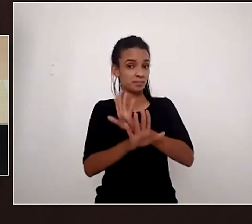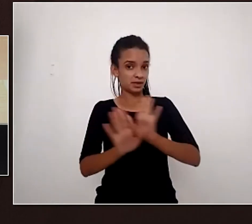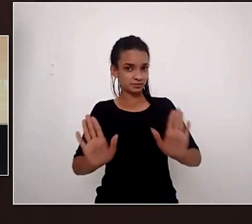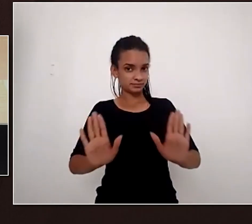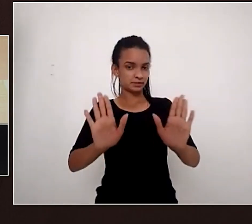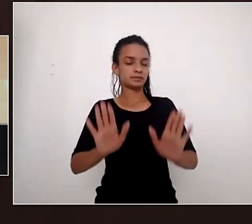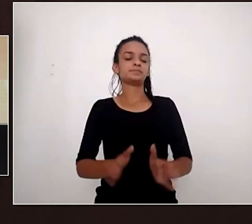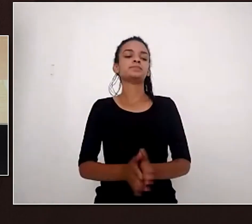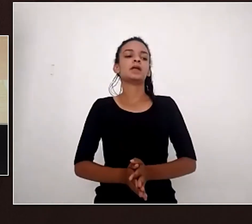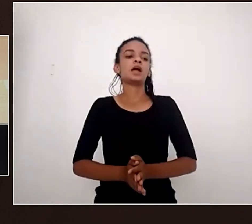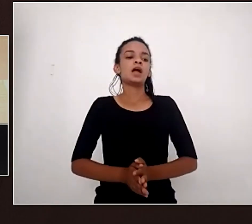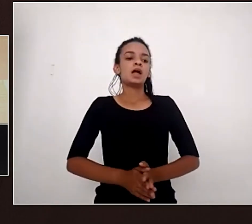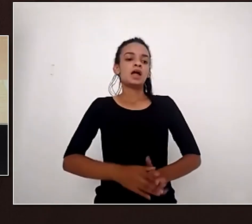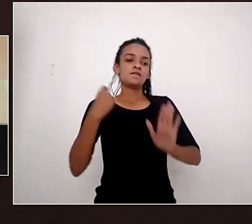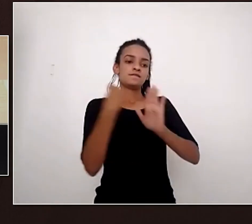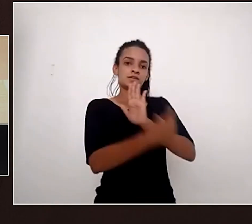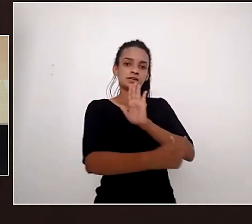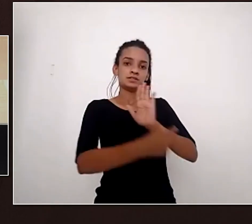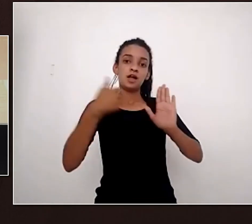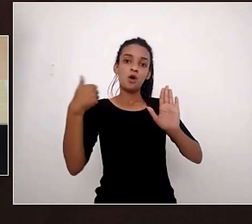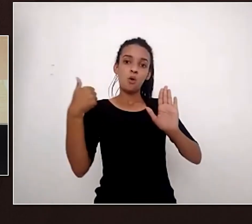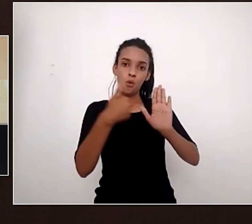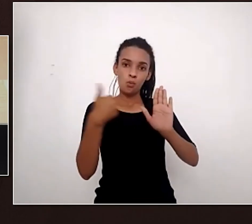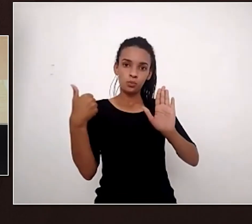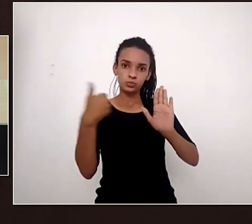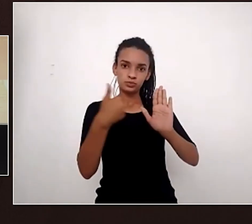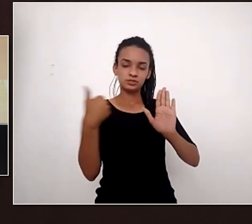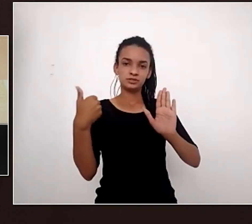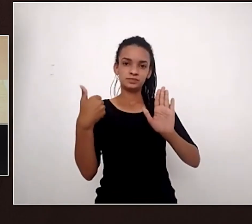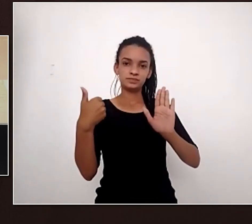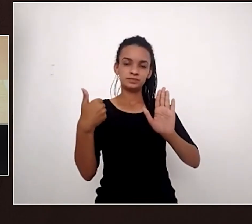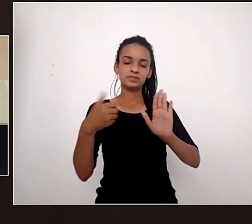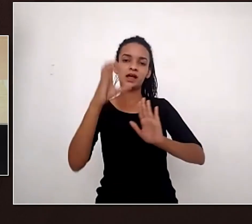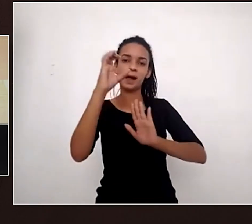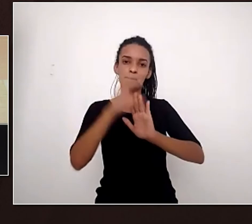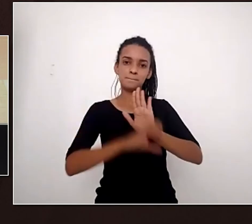Versículo 11. Apocalipse 12, 11.